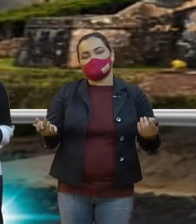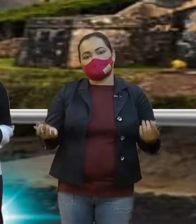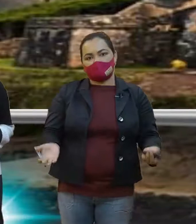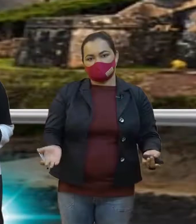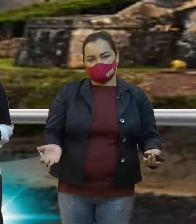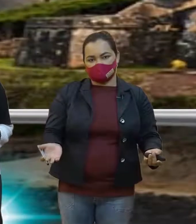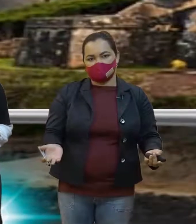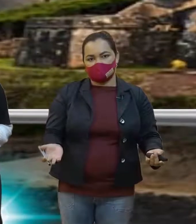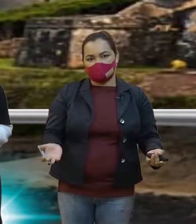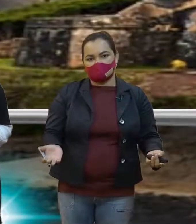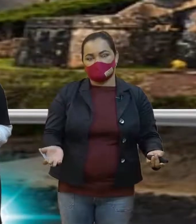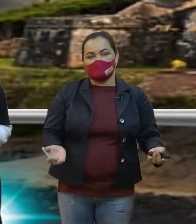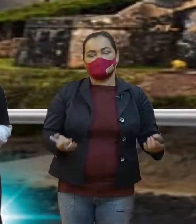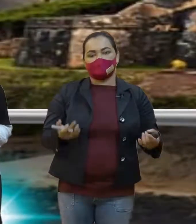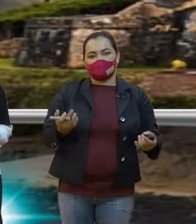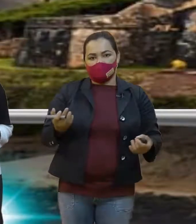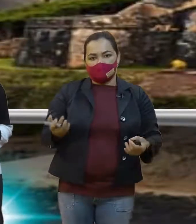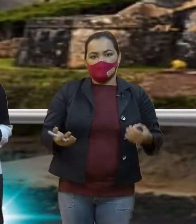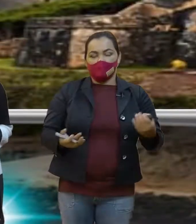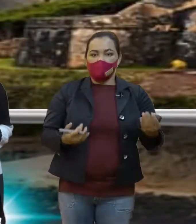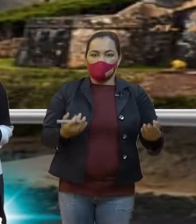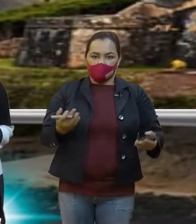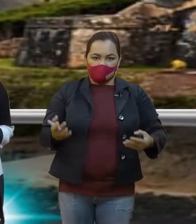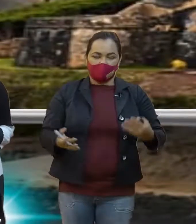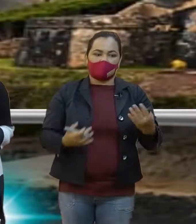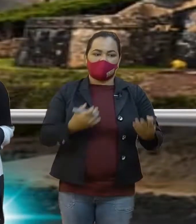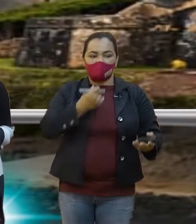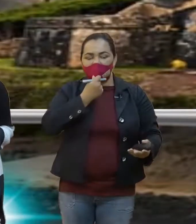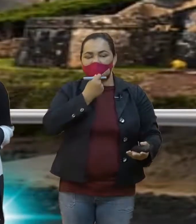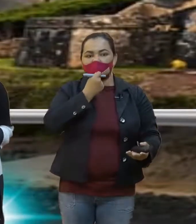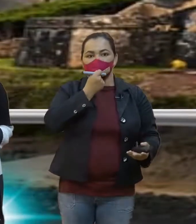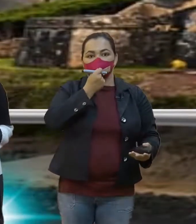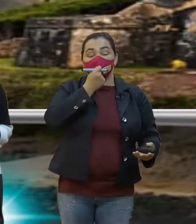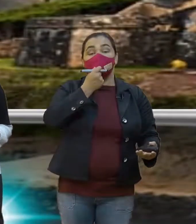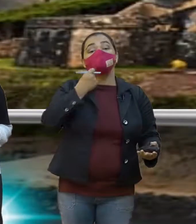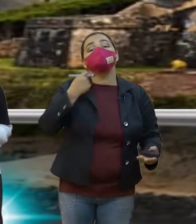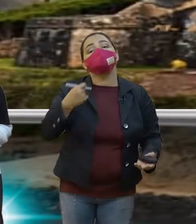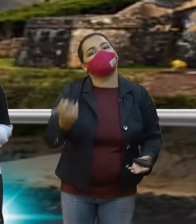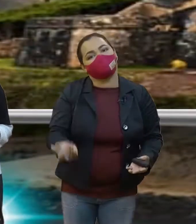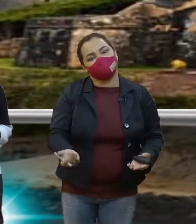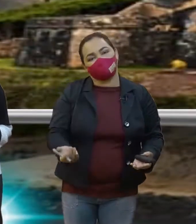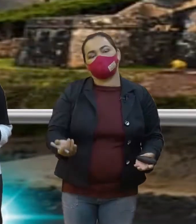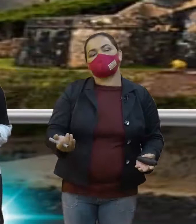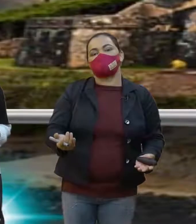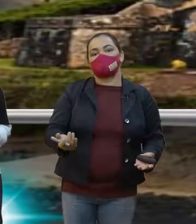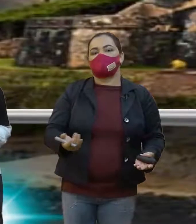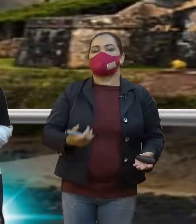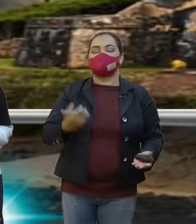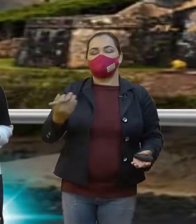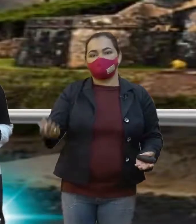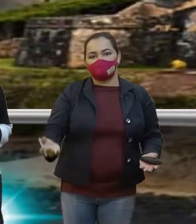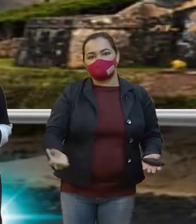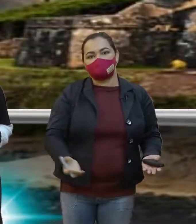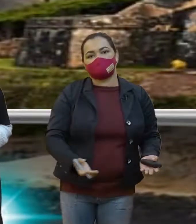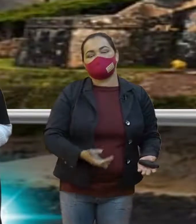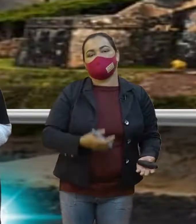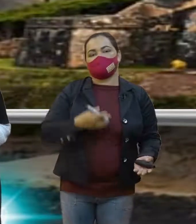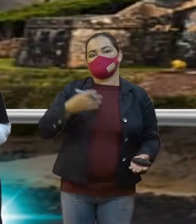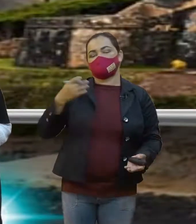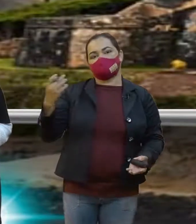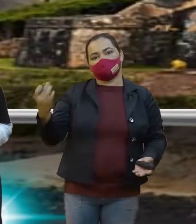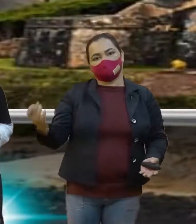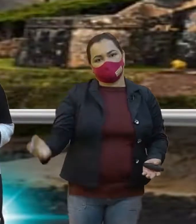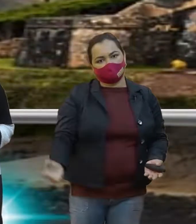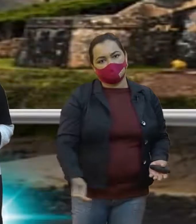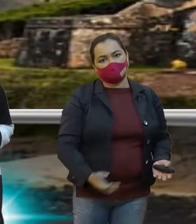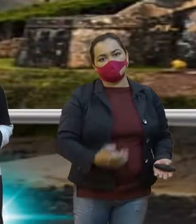possível, que isso aconteça. Justamente. Porque o Porto Rico acaba sendo prejudicado, tanto financeiramente,